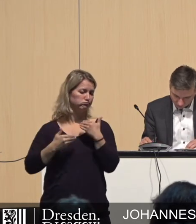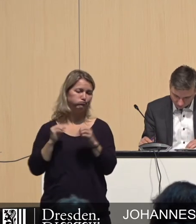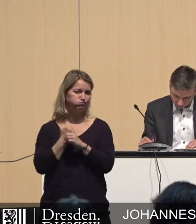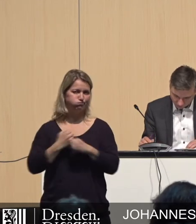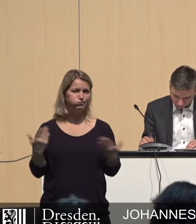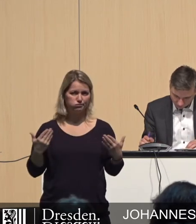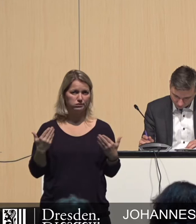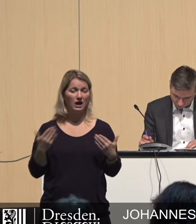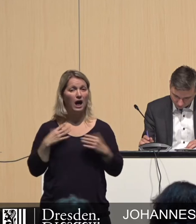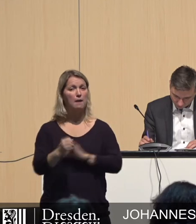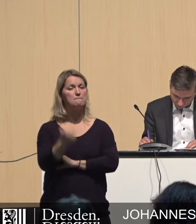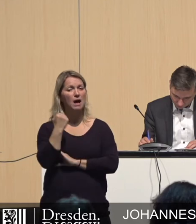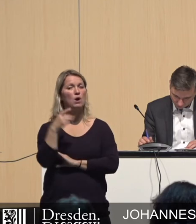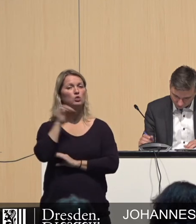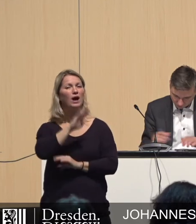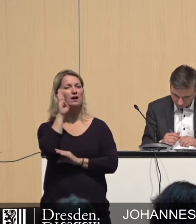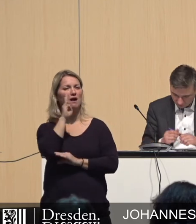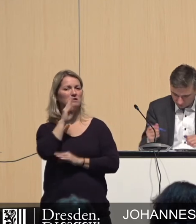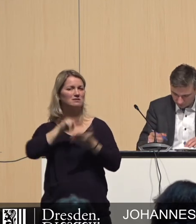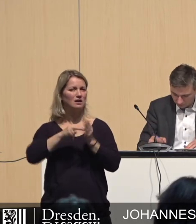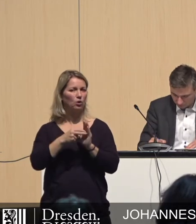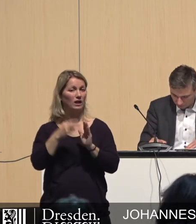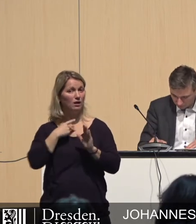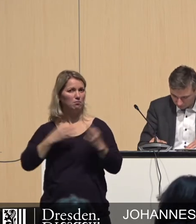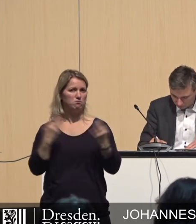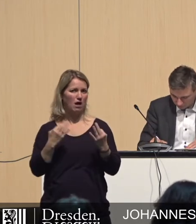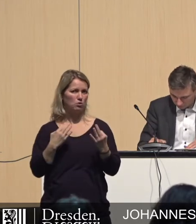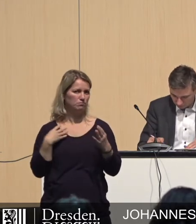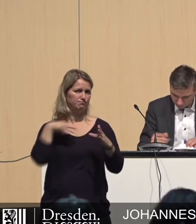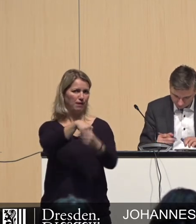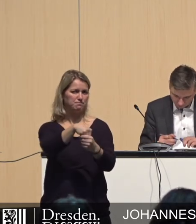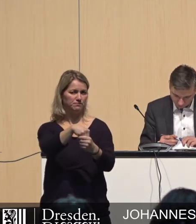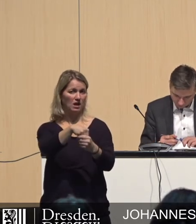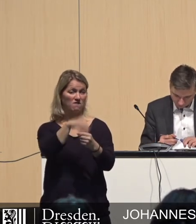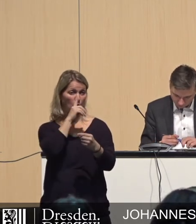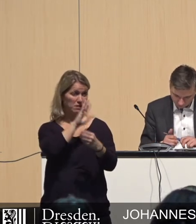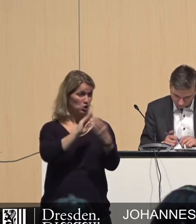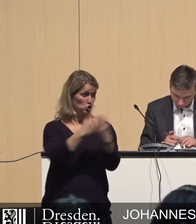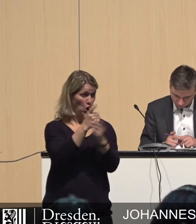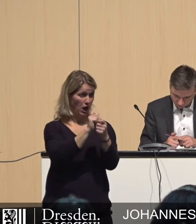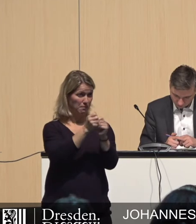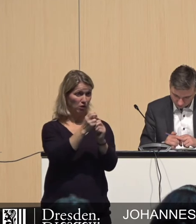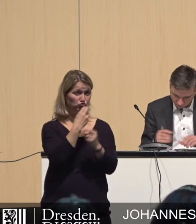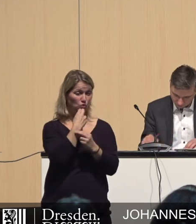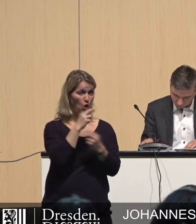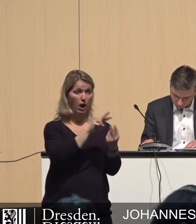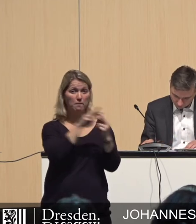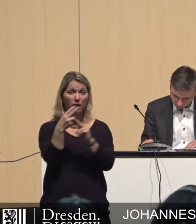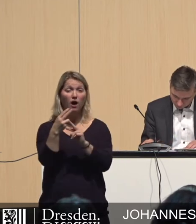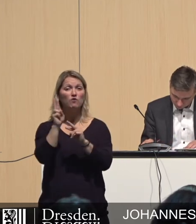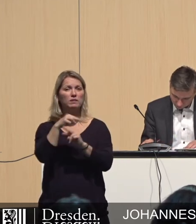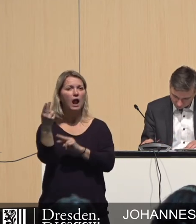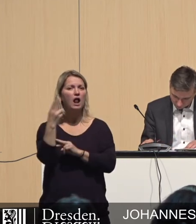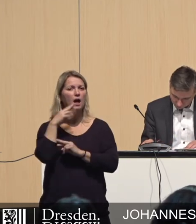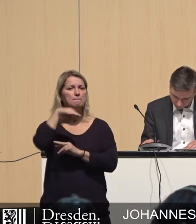den Einstieg in die Power-to-Gas-Technologie, die mithilfe erneuerbar erzeugten Stroms für die Umwelt unschädlich Methan zur